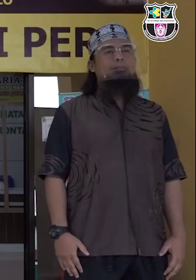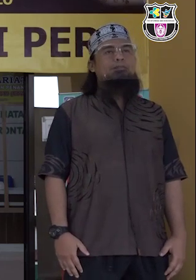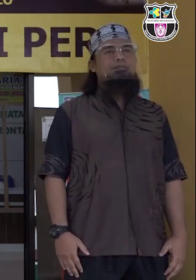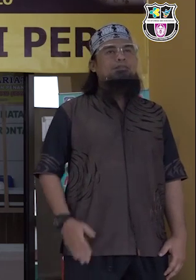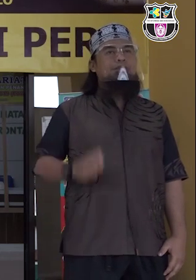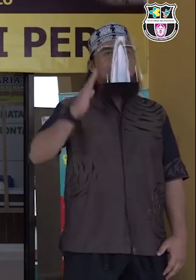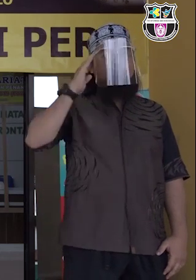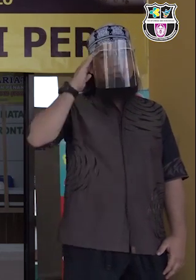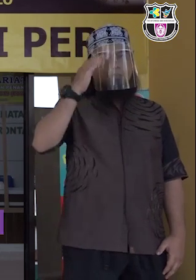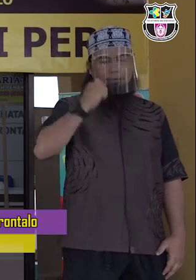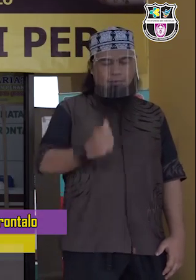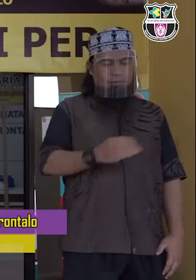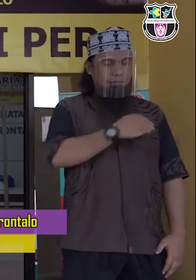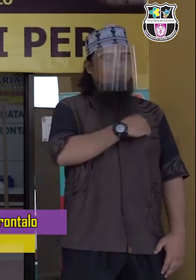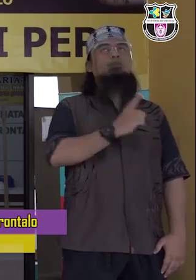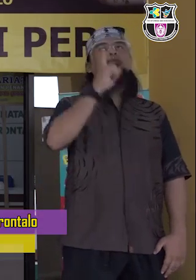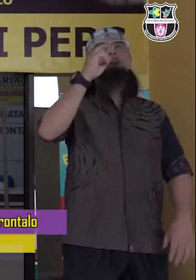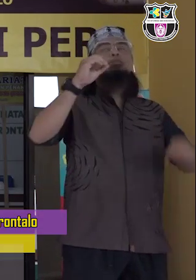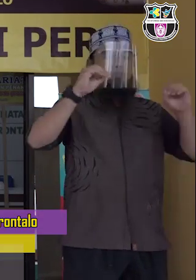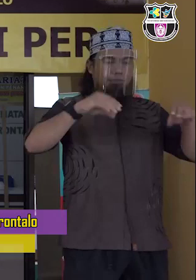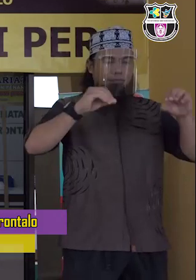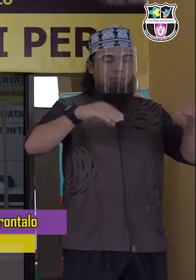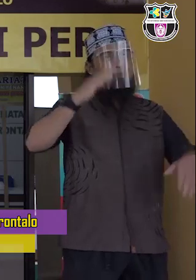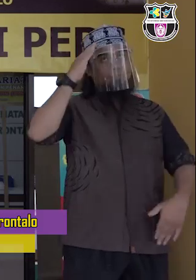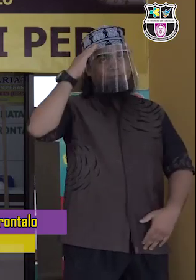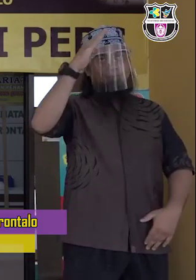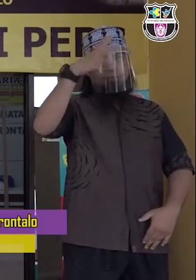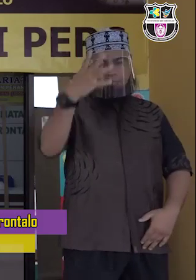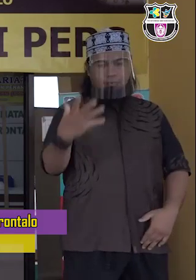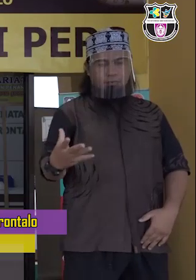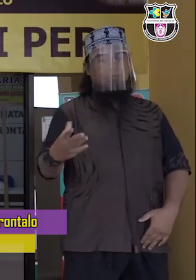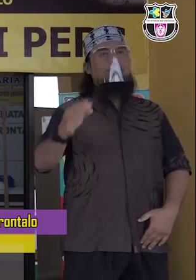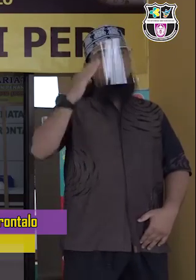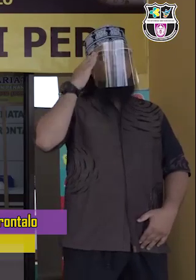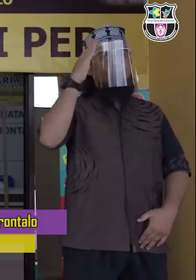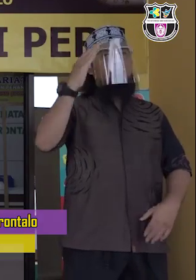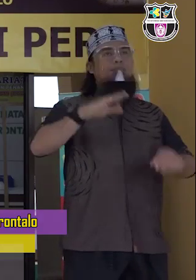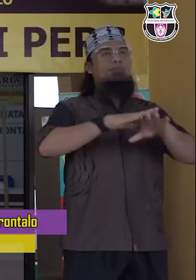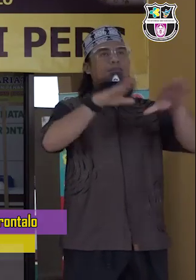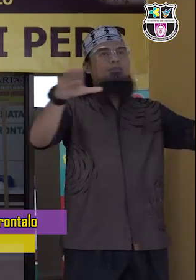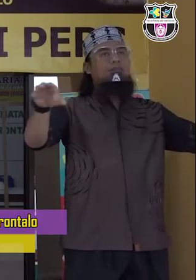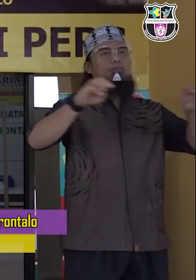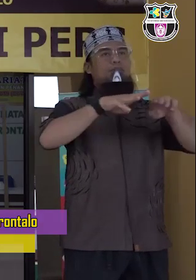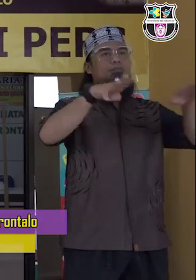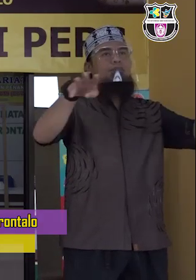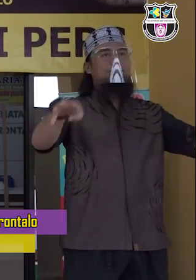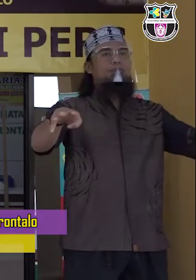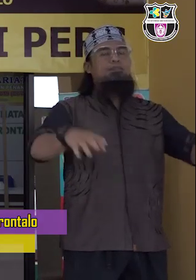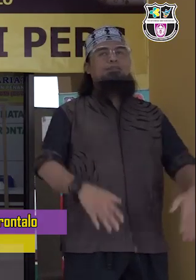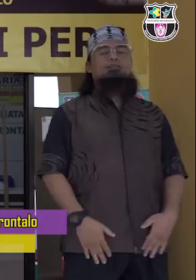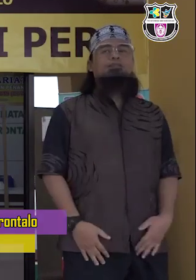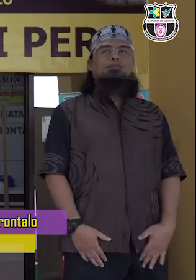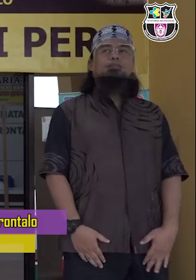Assalamualaikum warahmatullahi wabarakatuh. Selamat sore. Salam sejahtera buat kita sekalian. Yang kami